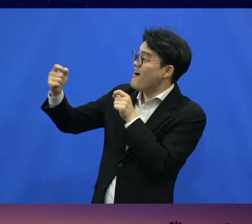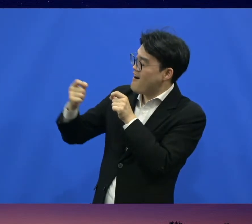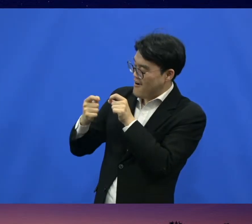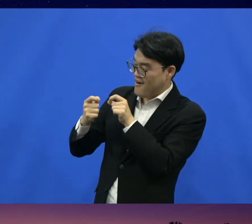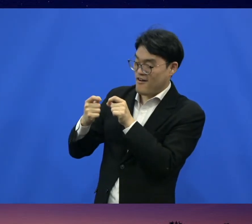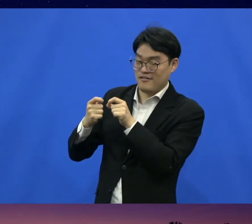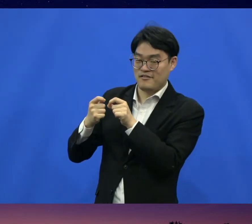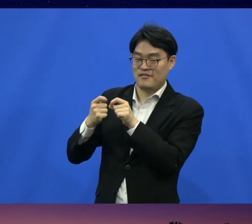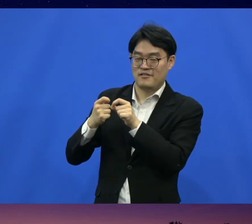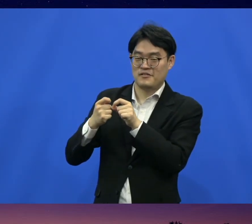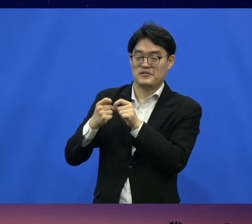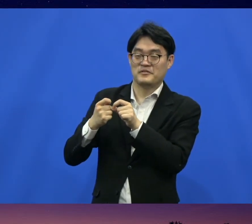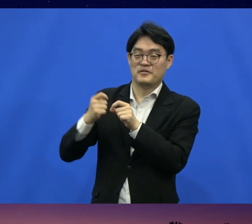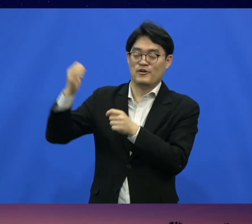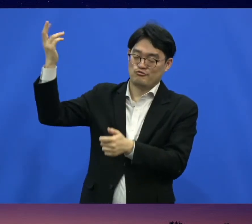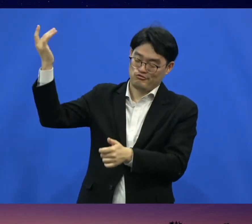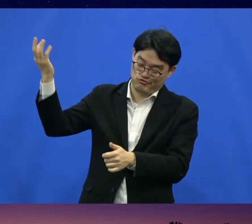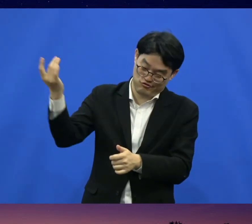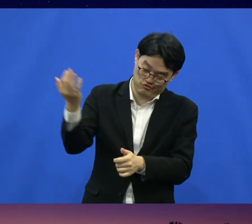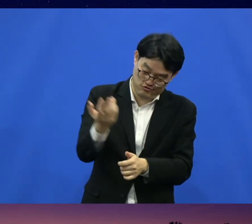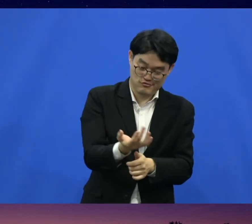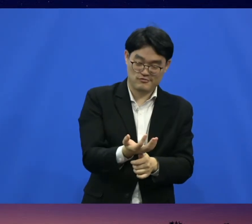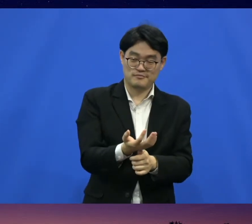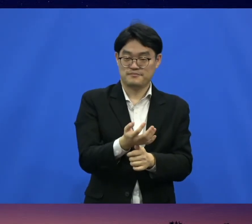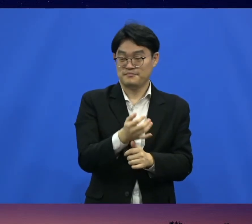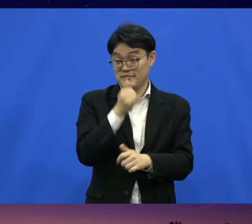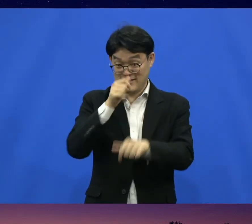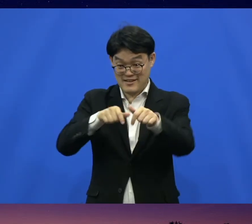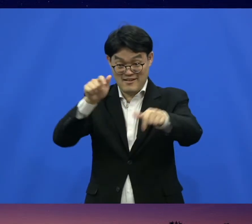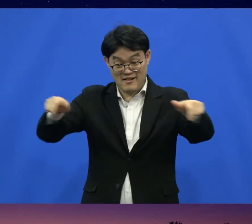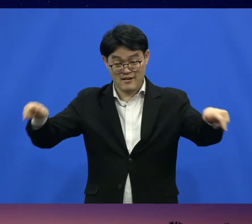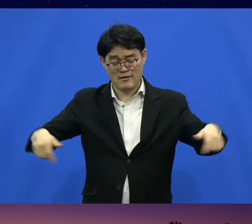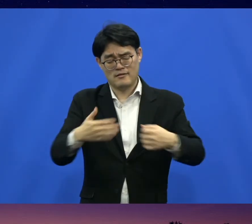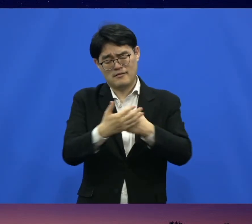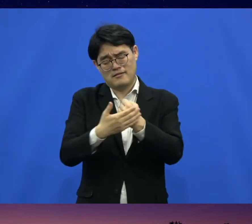오순절의 성령의 강림은 은혜의 시대죠.